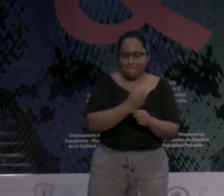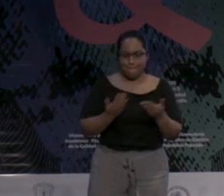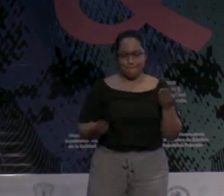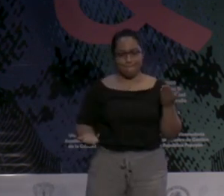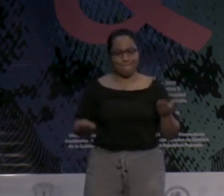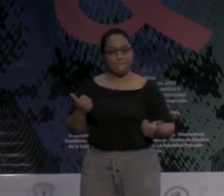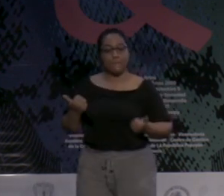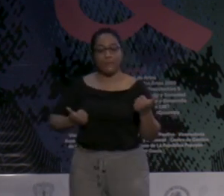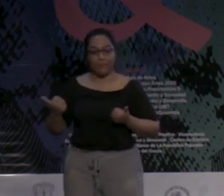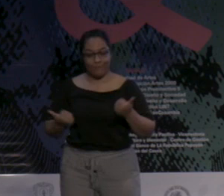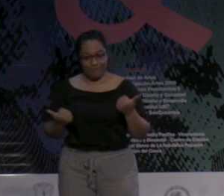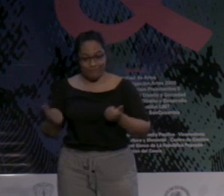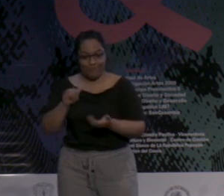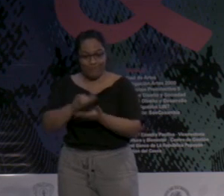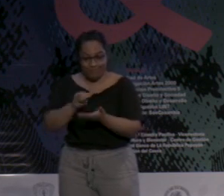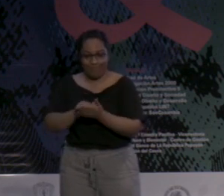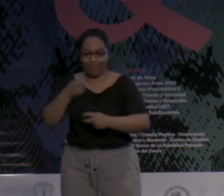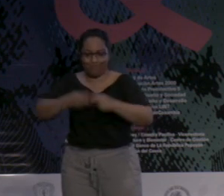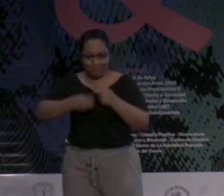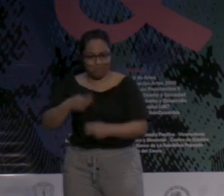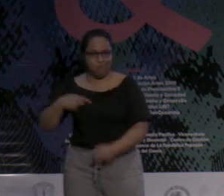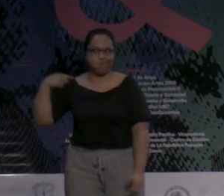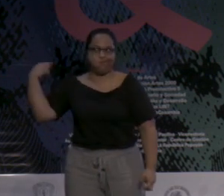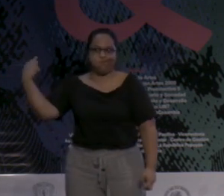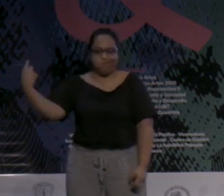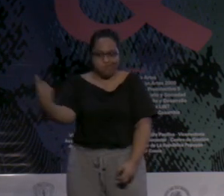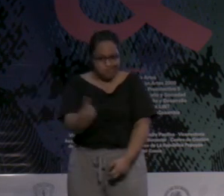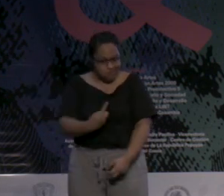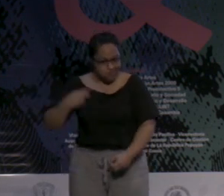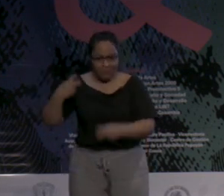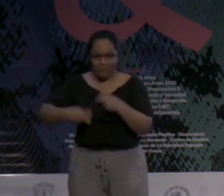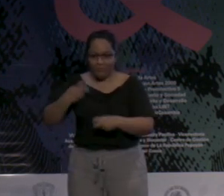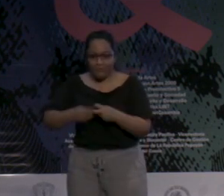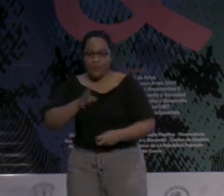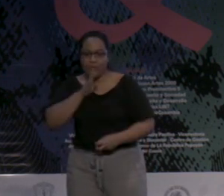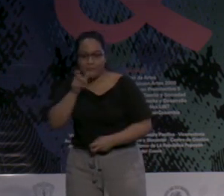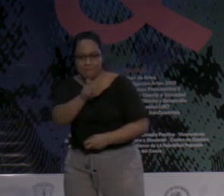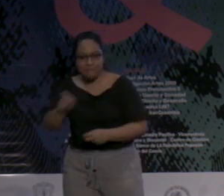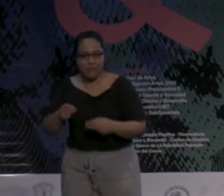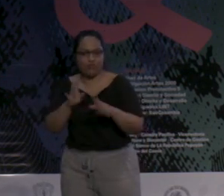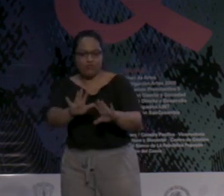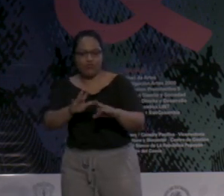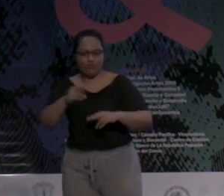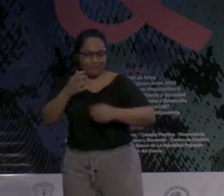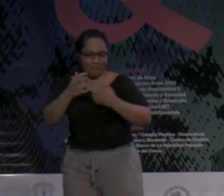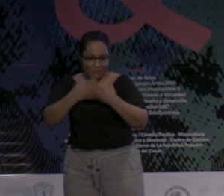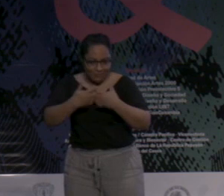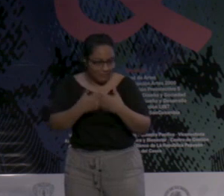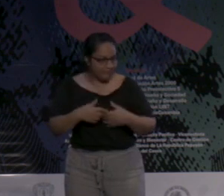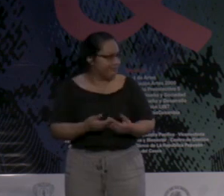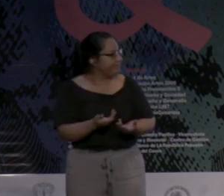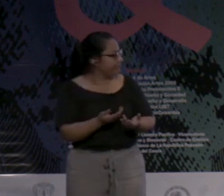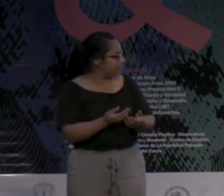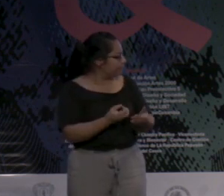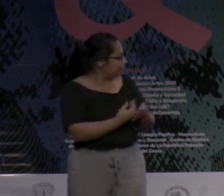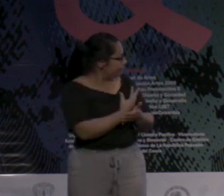la informalidad es un gran problema, una gran piedra en el zapato para las administraciones neoliberales. Pasa la siguiente, por